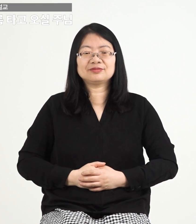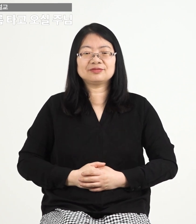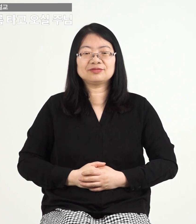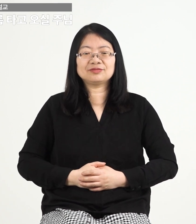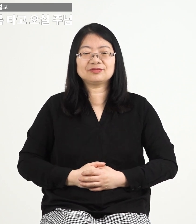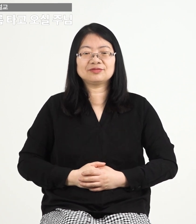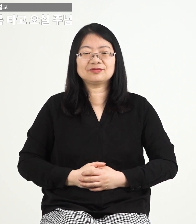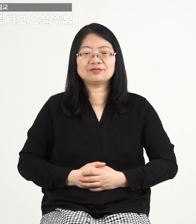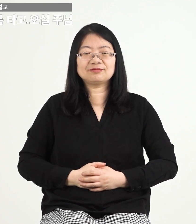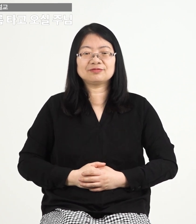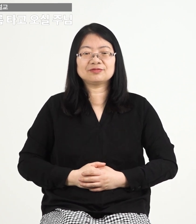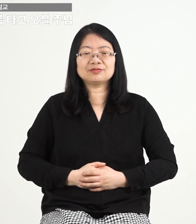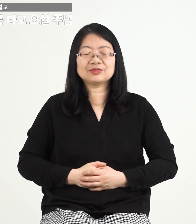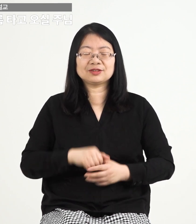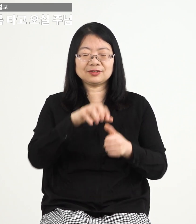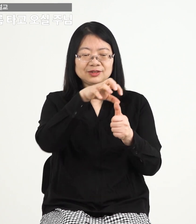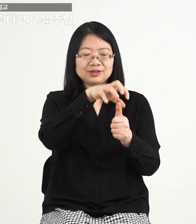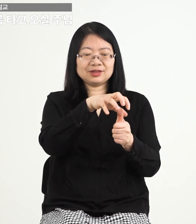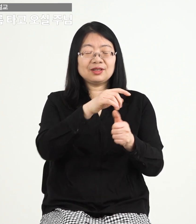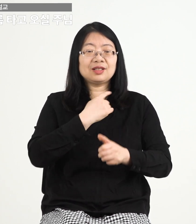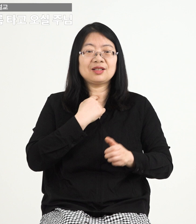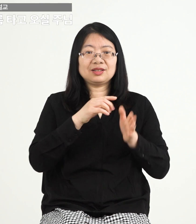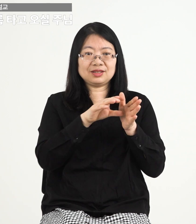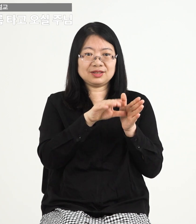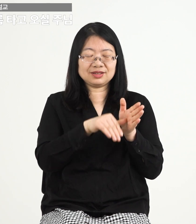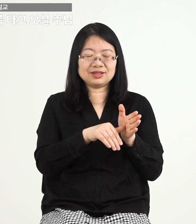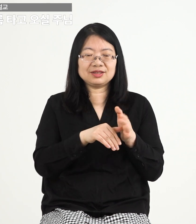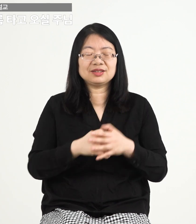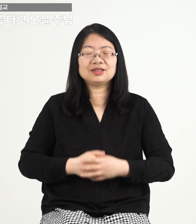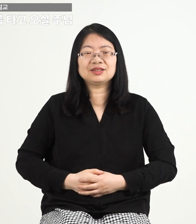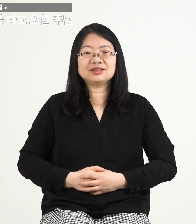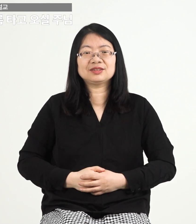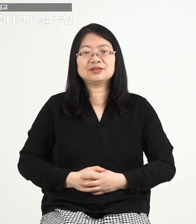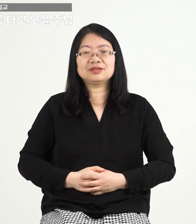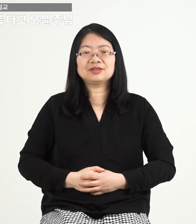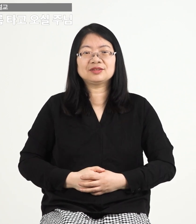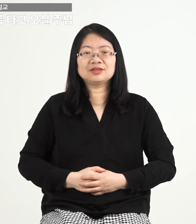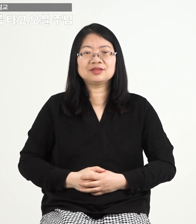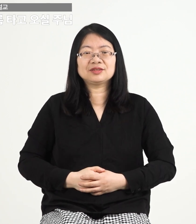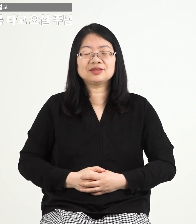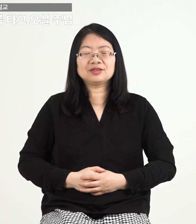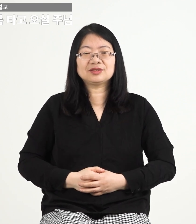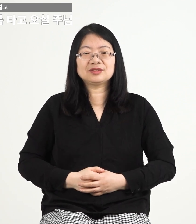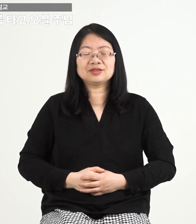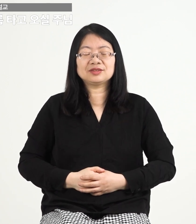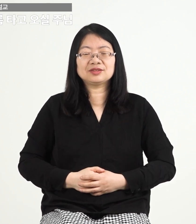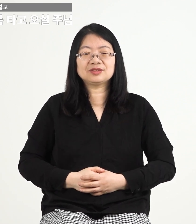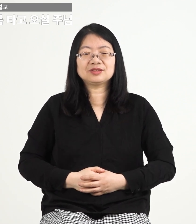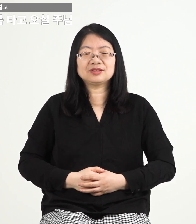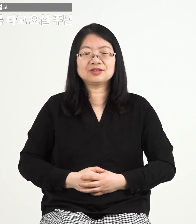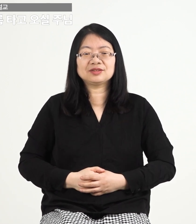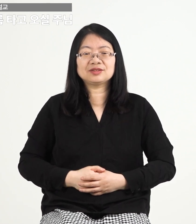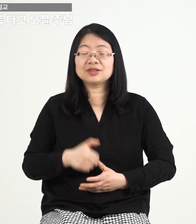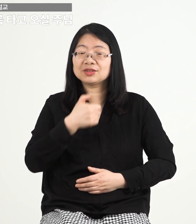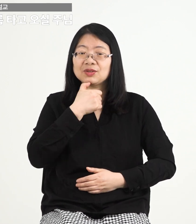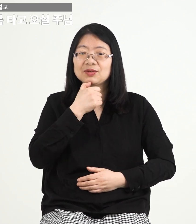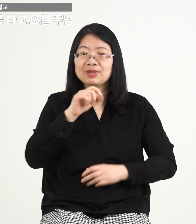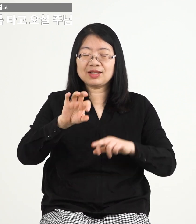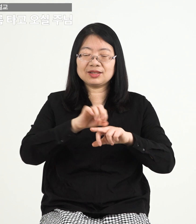이렇게 우겨쌈을 당하던 시기에 로마 제국은 어떤 나라였는가?